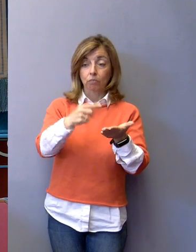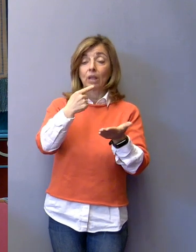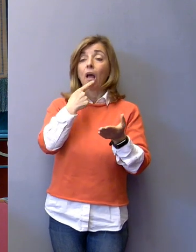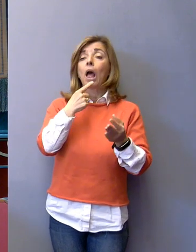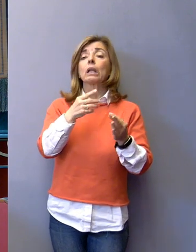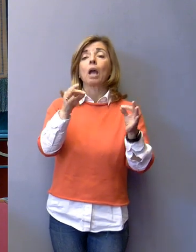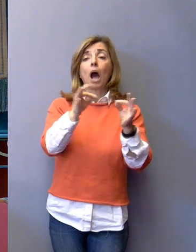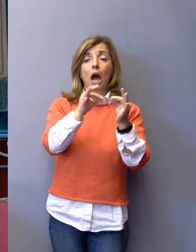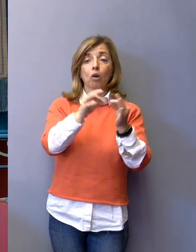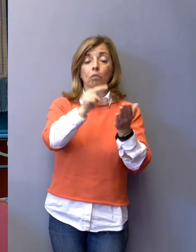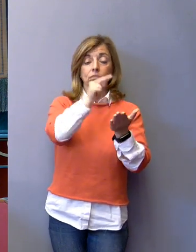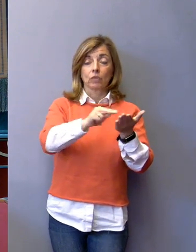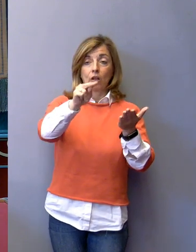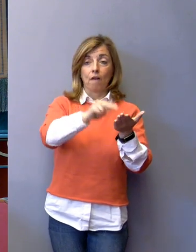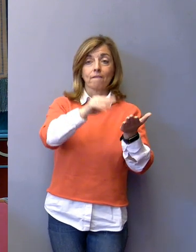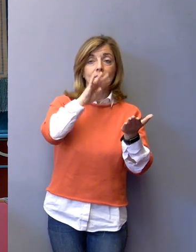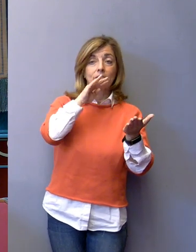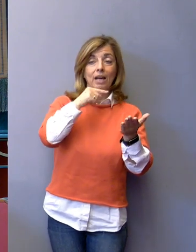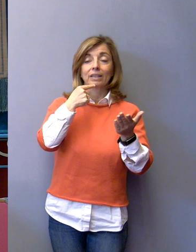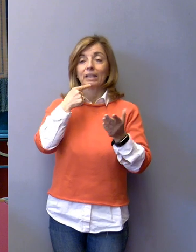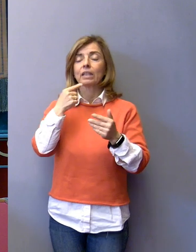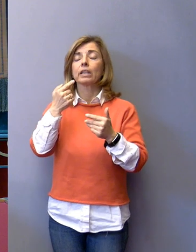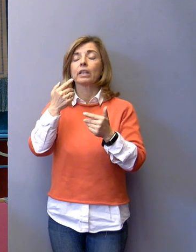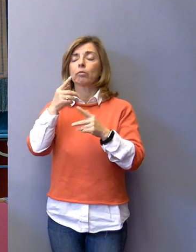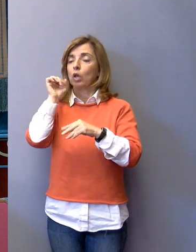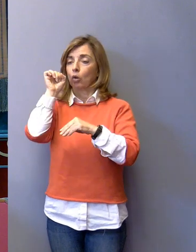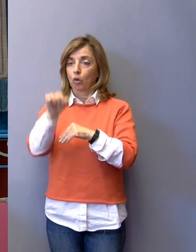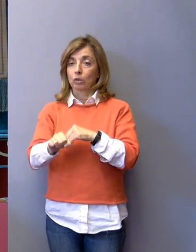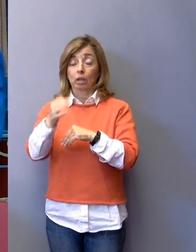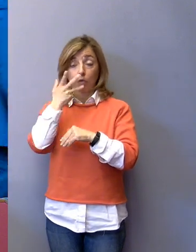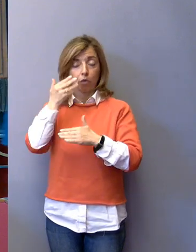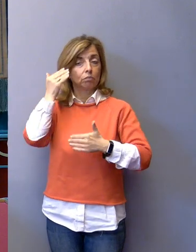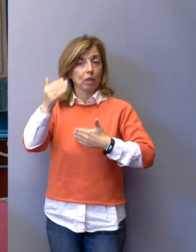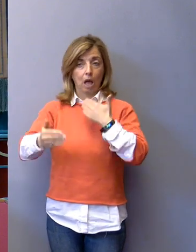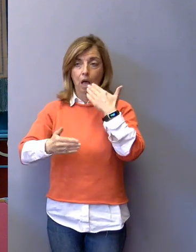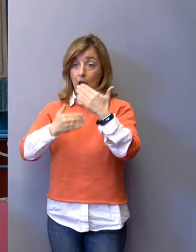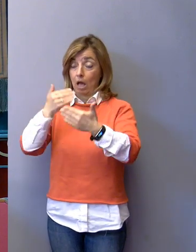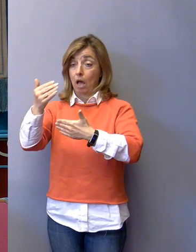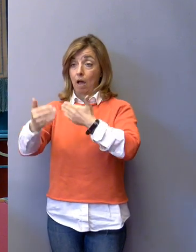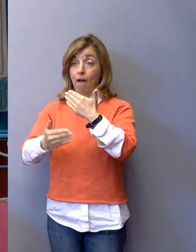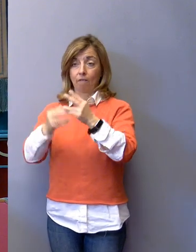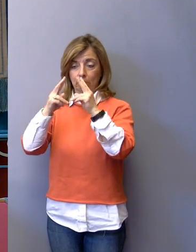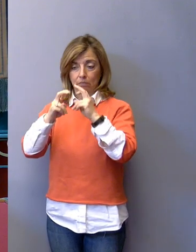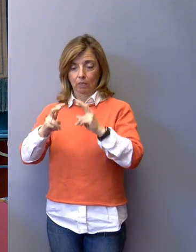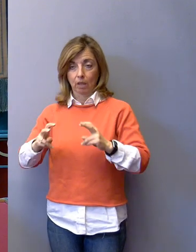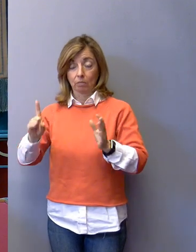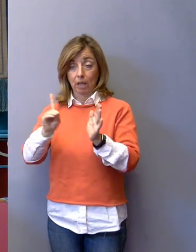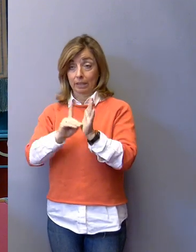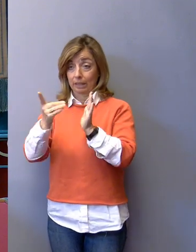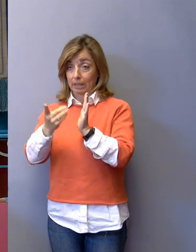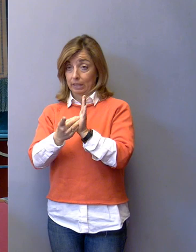Chi è contrario la sospensiva e quindi intende procedere con l'esame della delibera